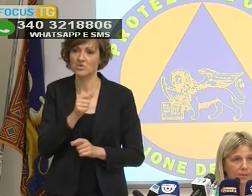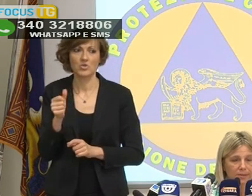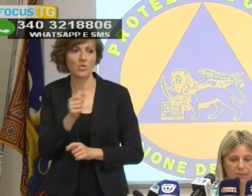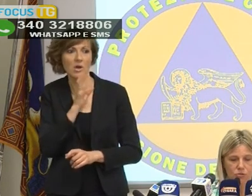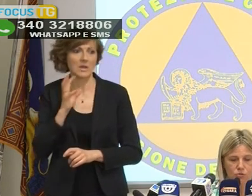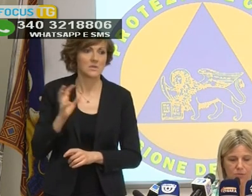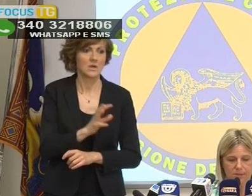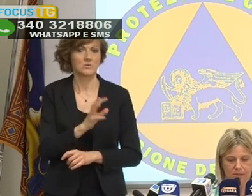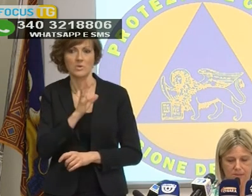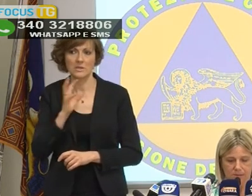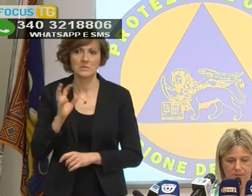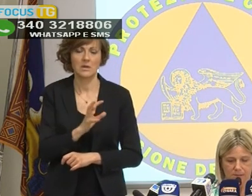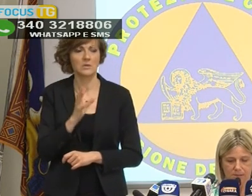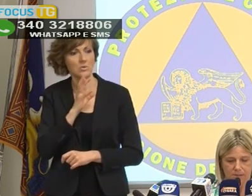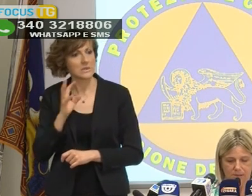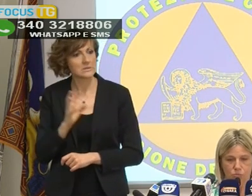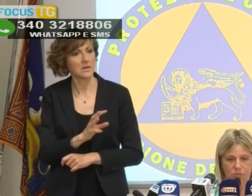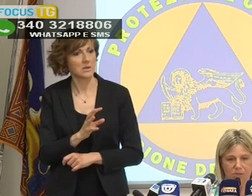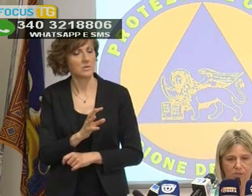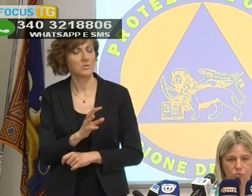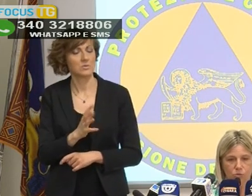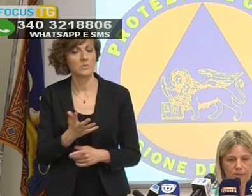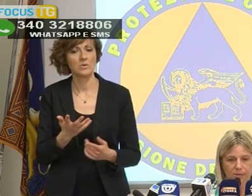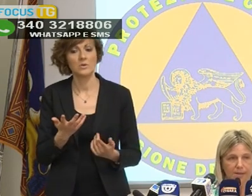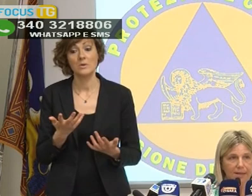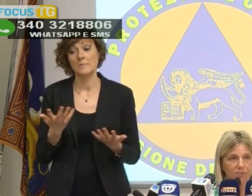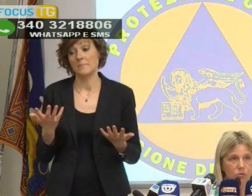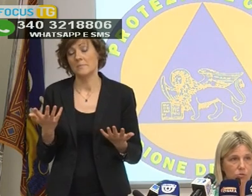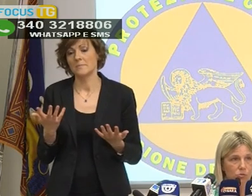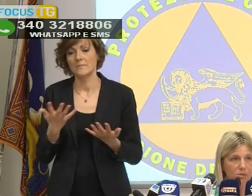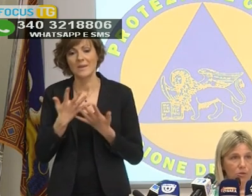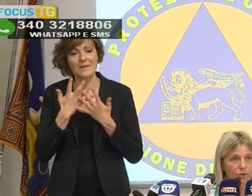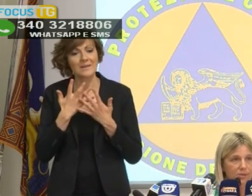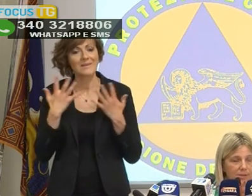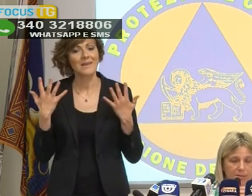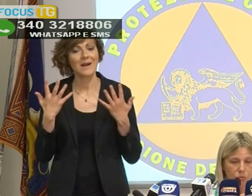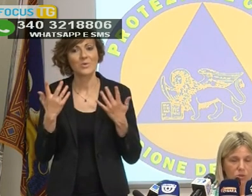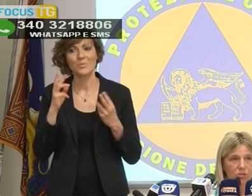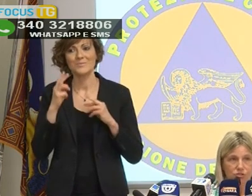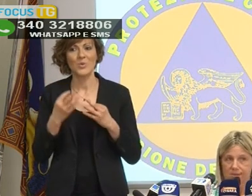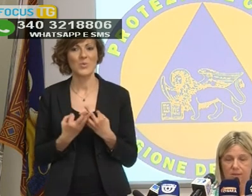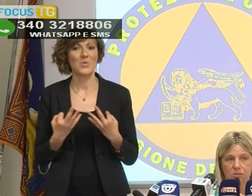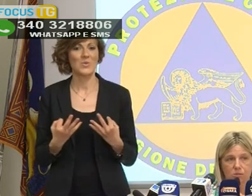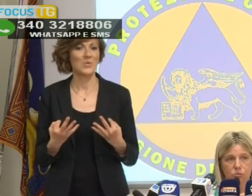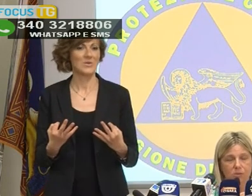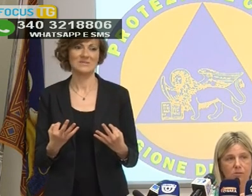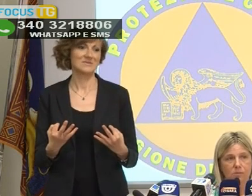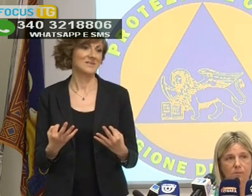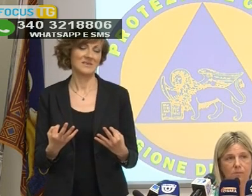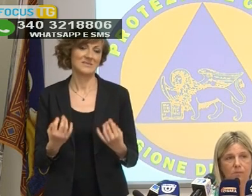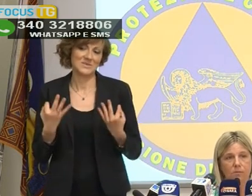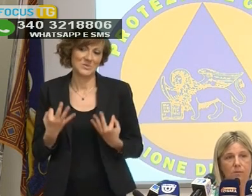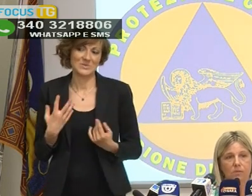e anche, insomma, sicuramente non nell'alveo della correttezza. Quindi c'è stata